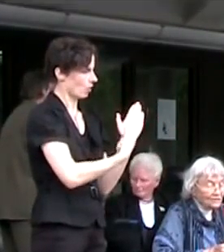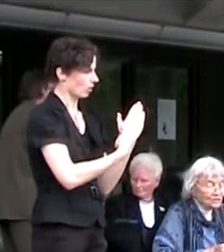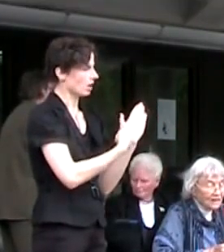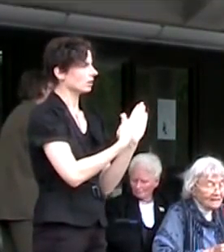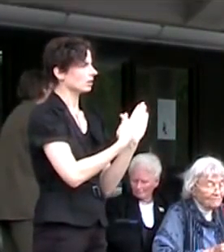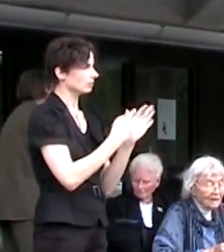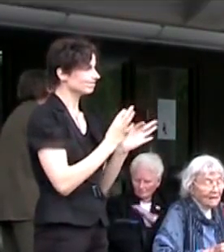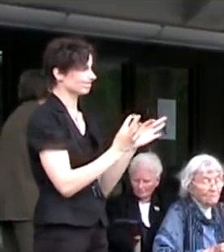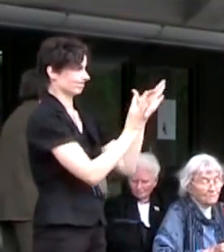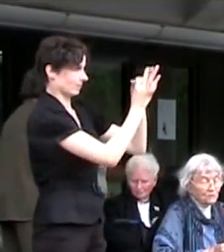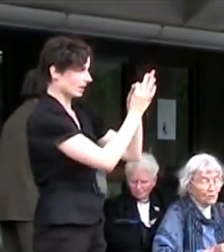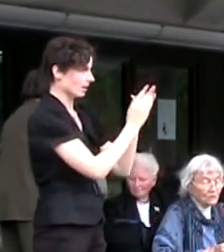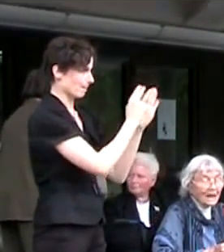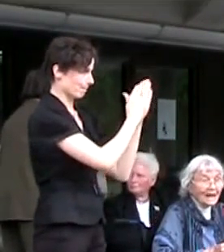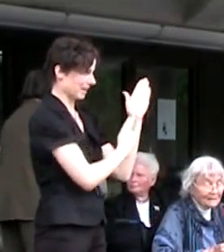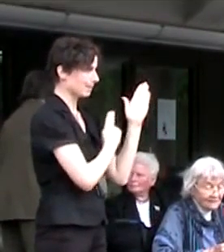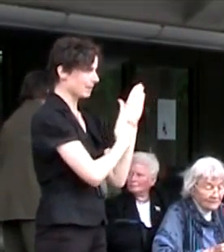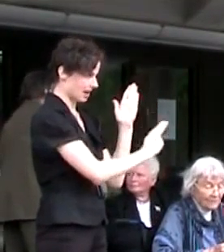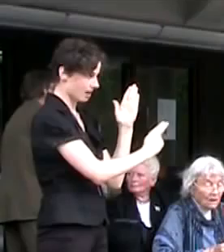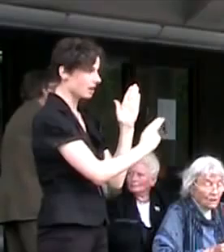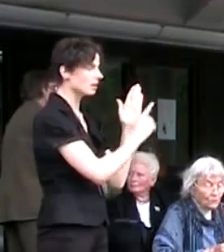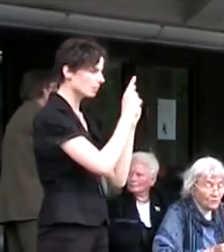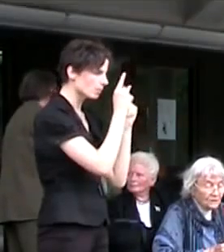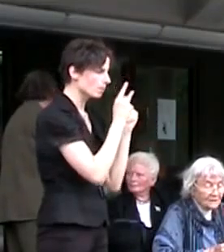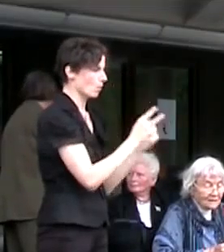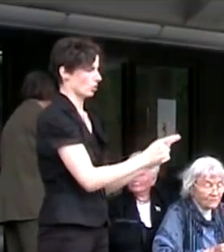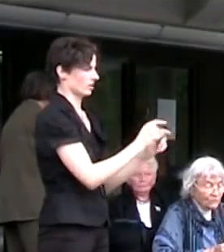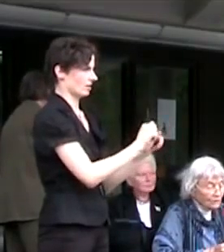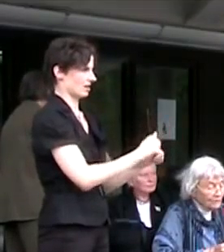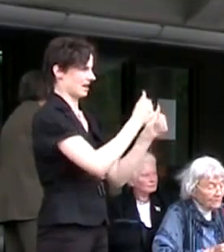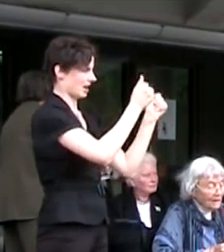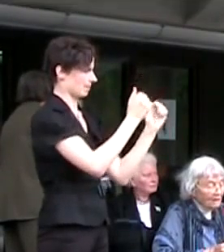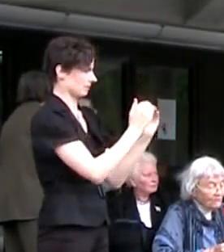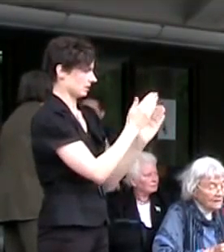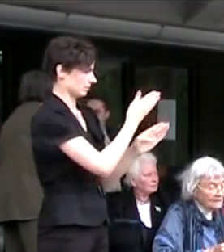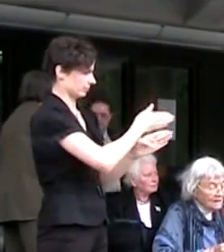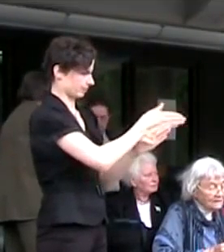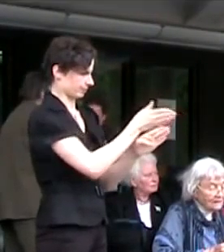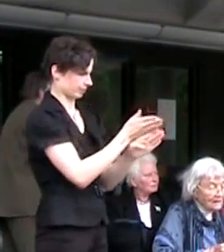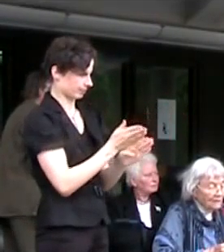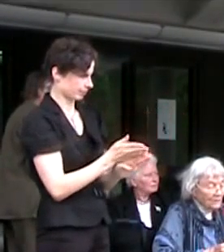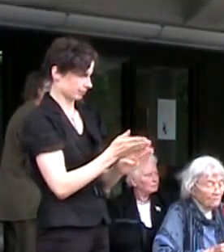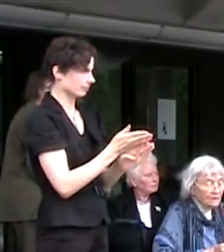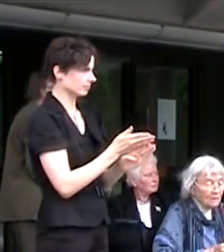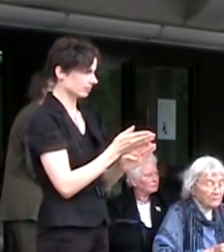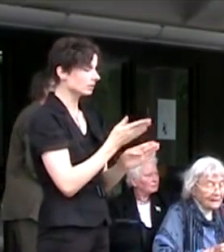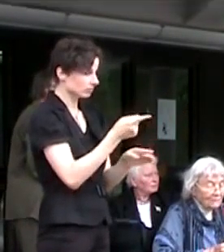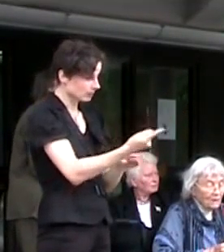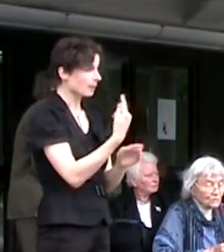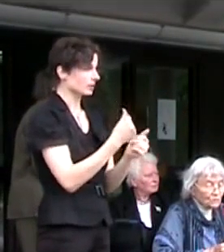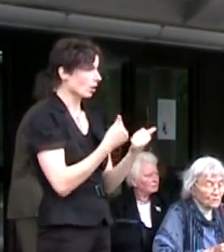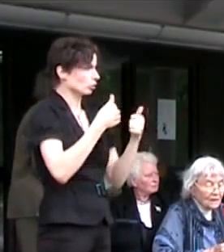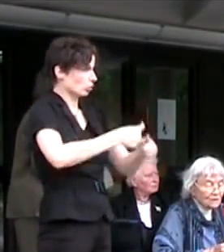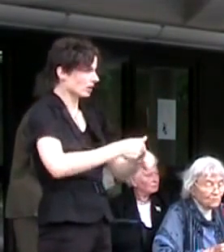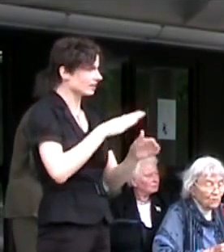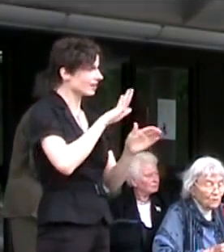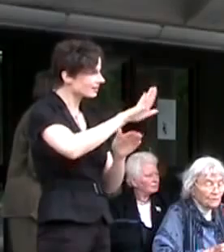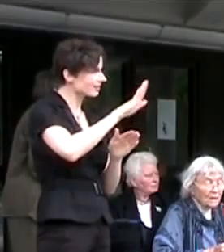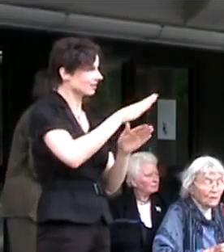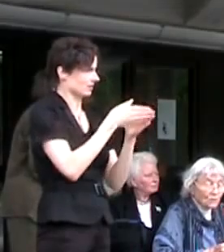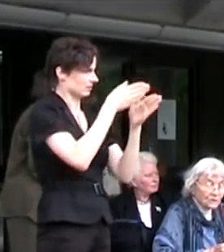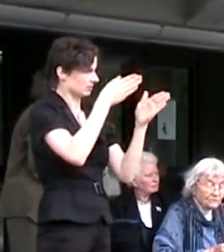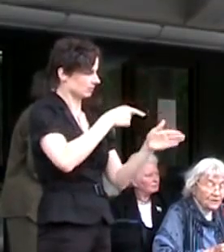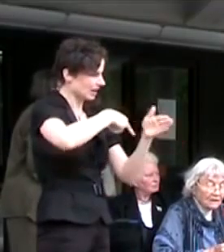evangelisch-kirchlichen Anstalten mit besonderer Härte durchgesetzt wurde, wie es in der von der Bremer